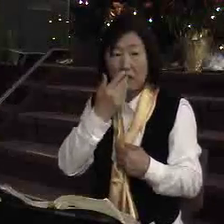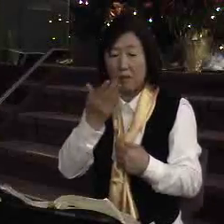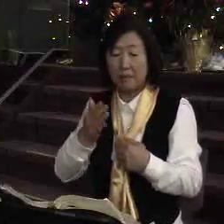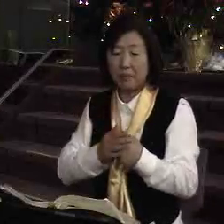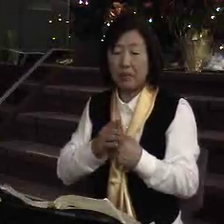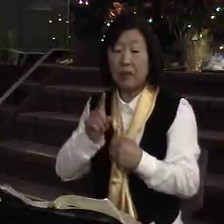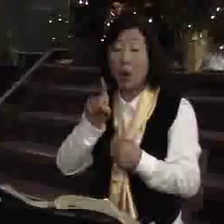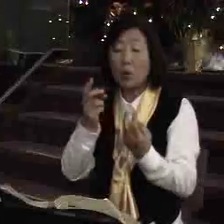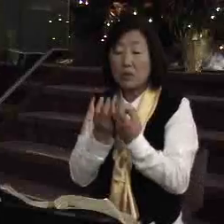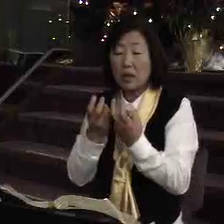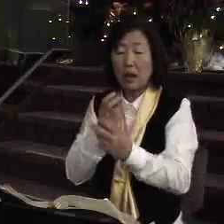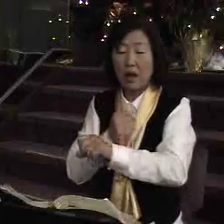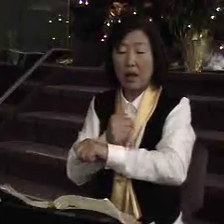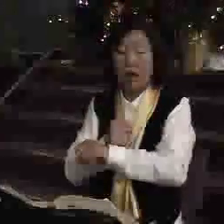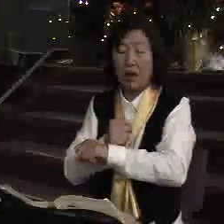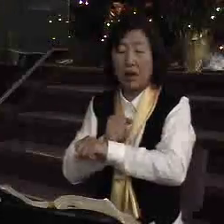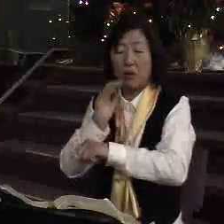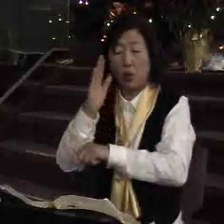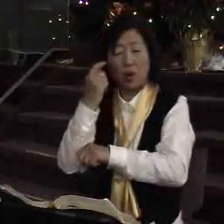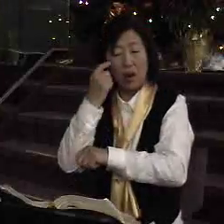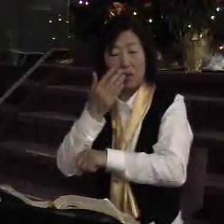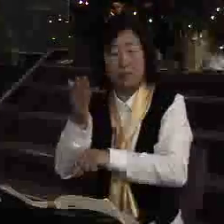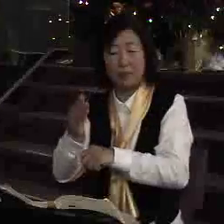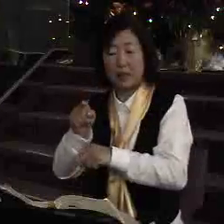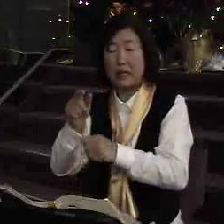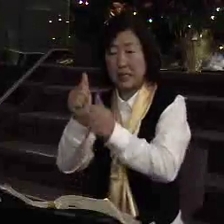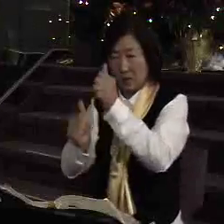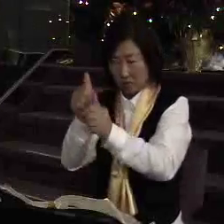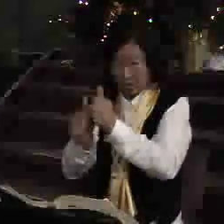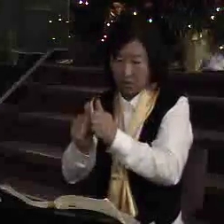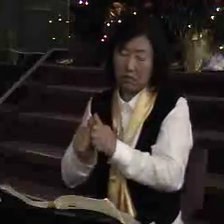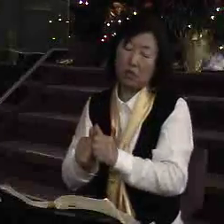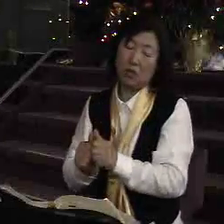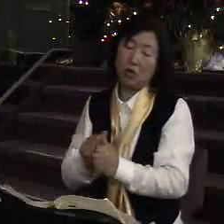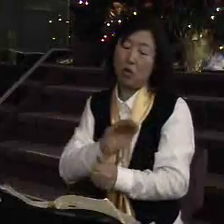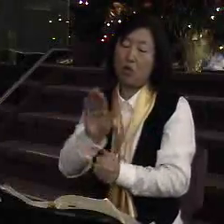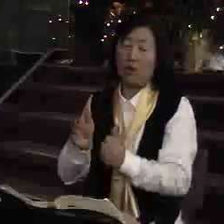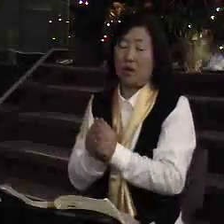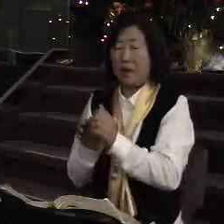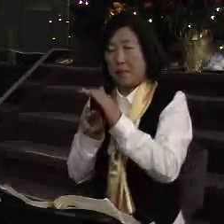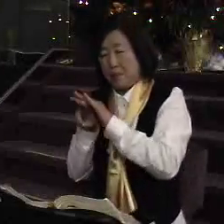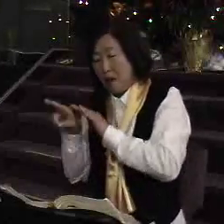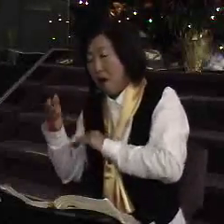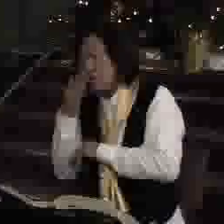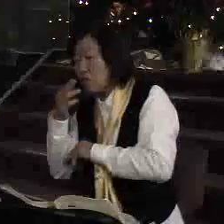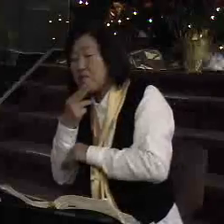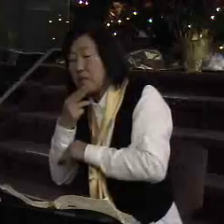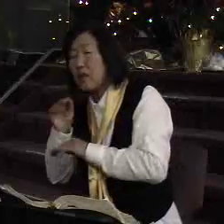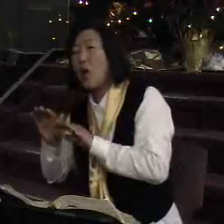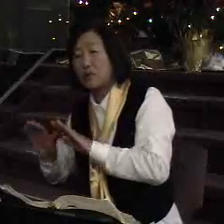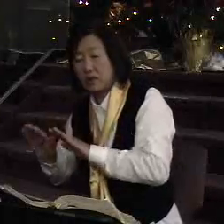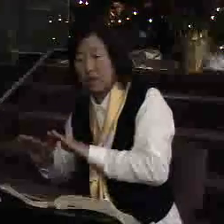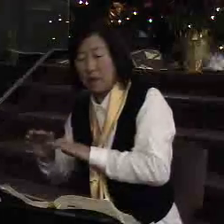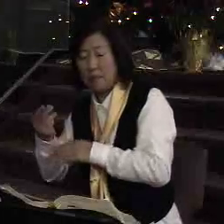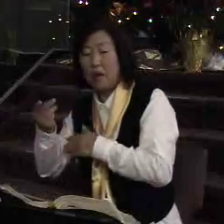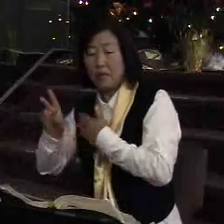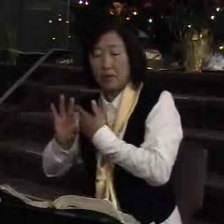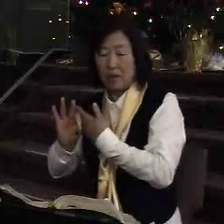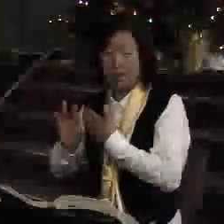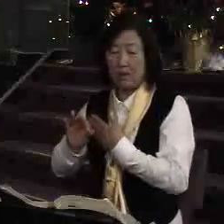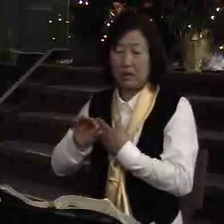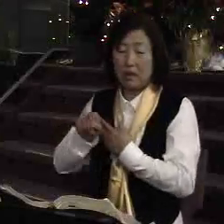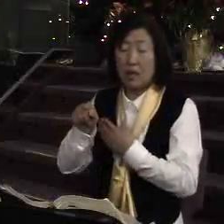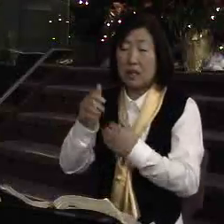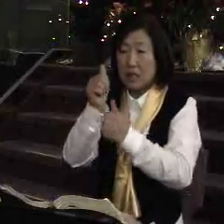그럼 어떻게 해야 될까요? 이러한 시험이 우리가 피할 수 없는 현실이라면,